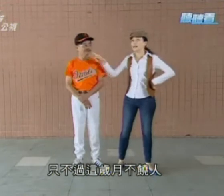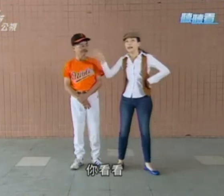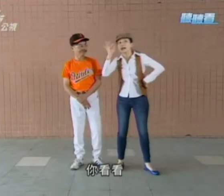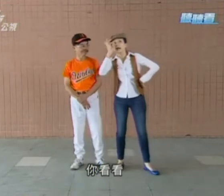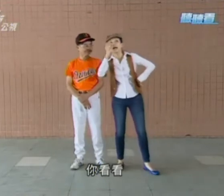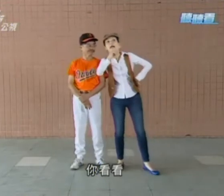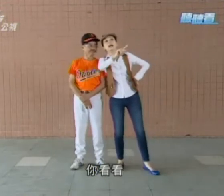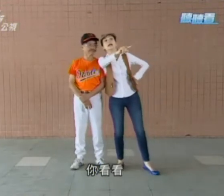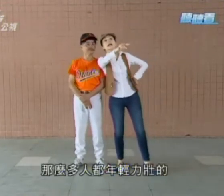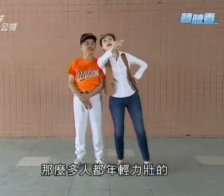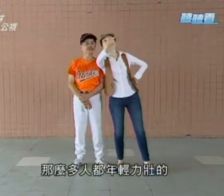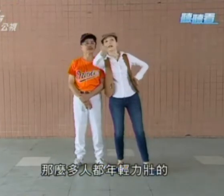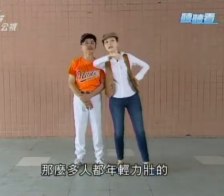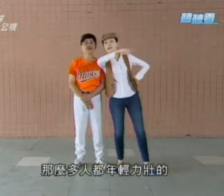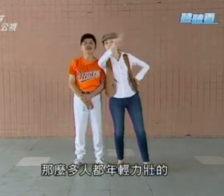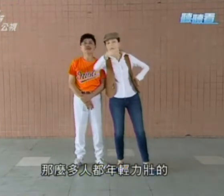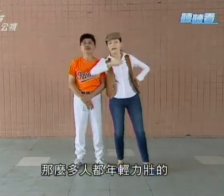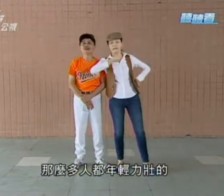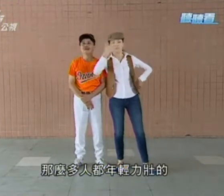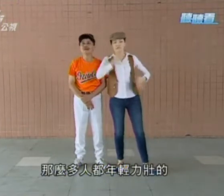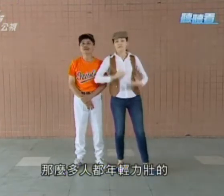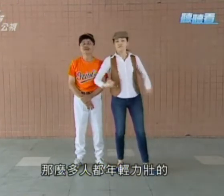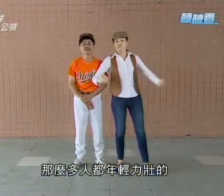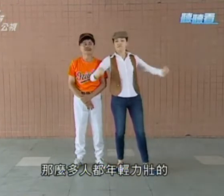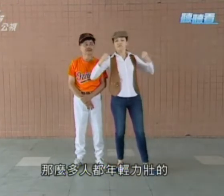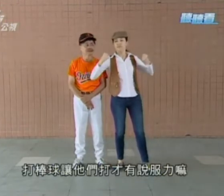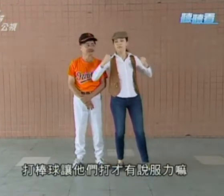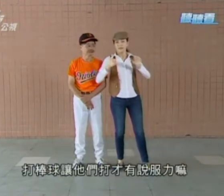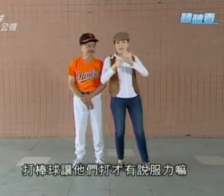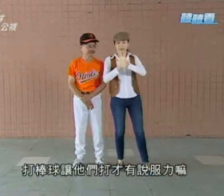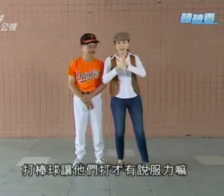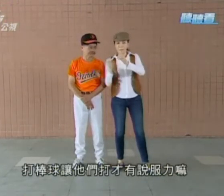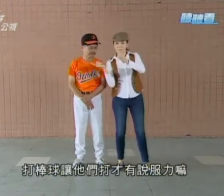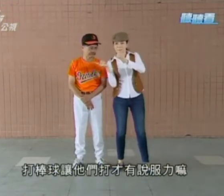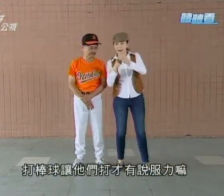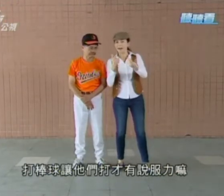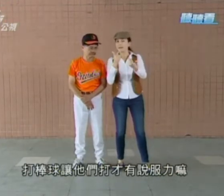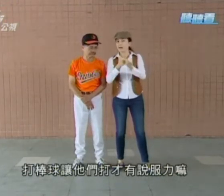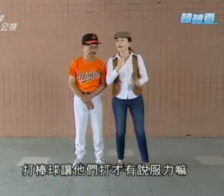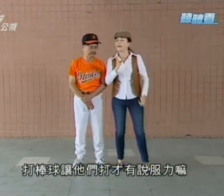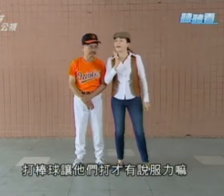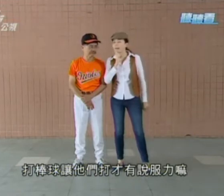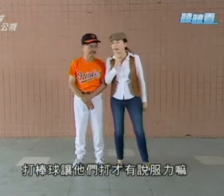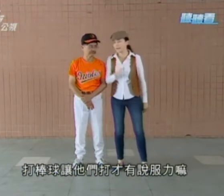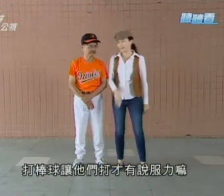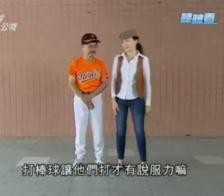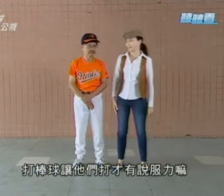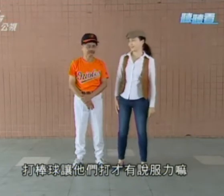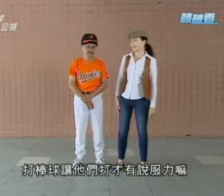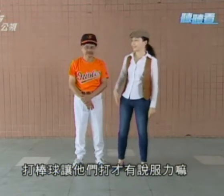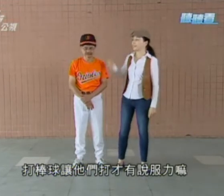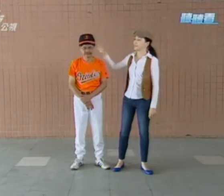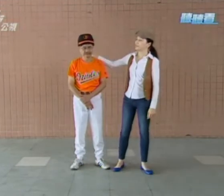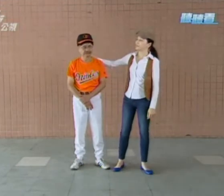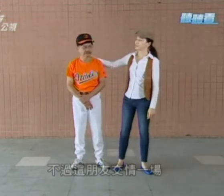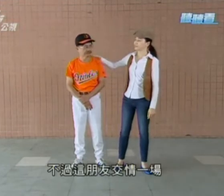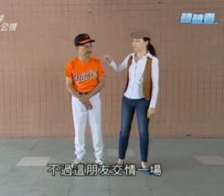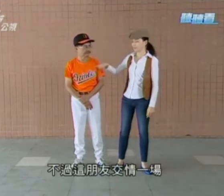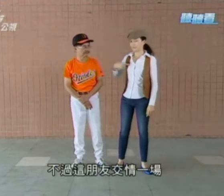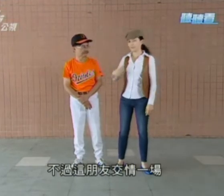看啊，那么多人都年轻力壮的，打棒球让他们打才有说服力嘛。不过